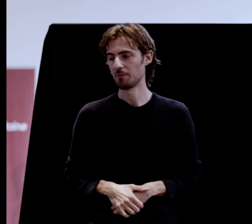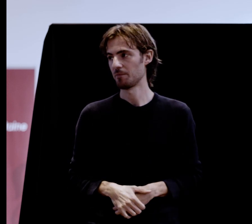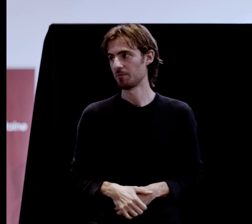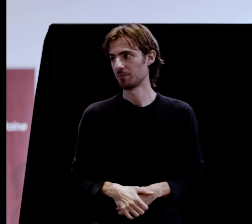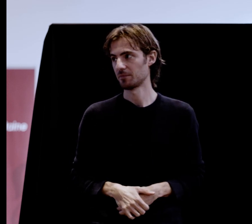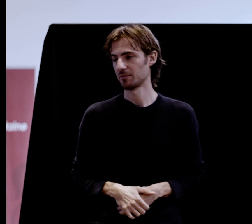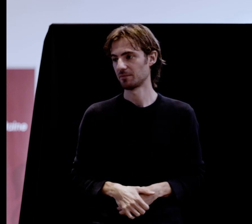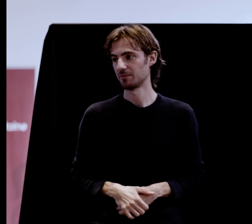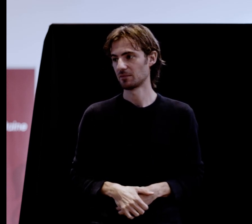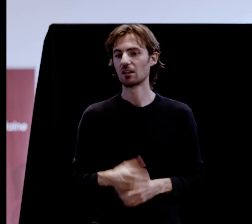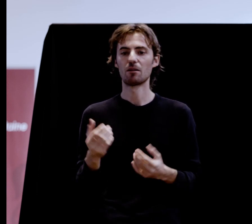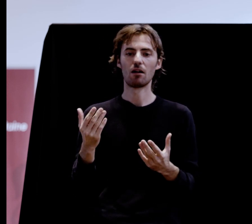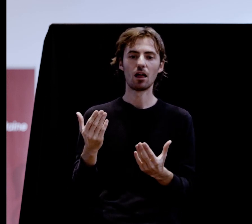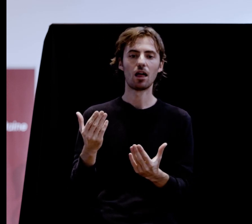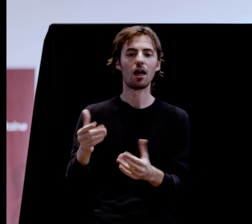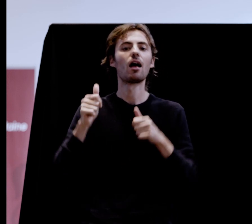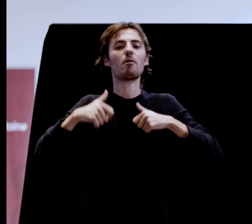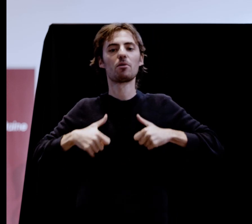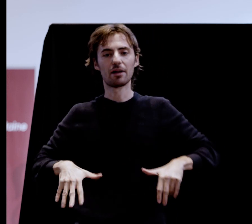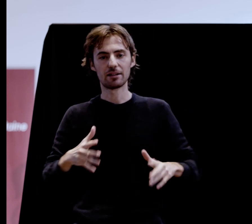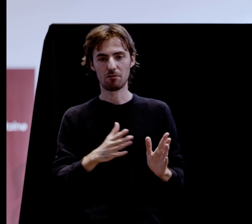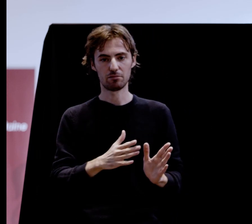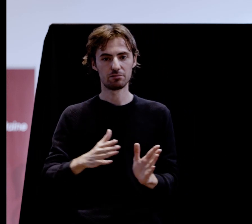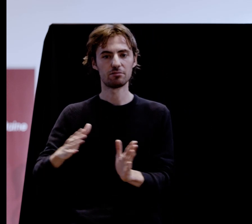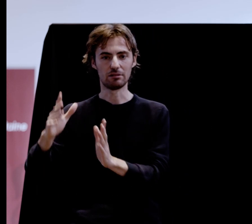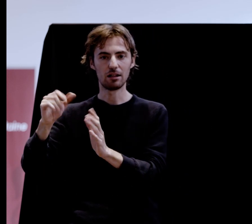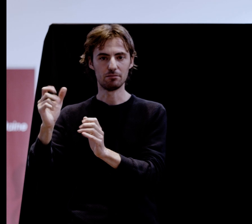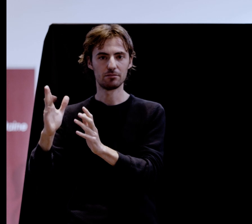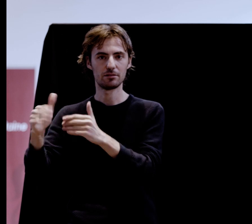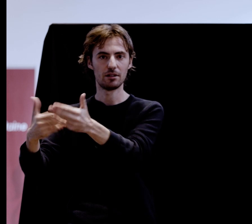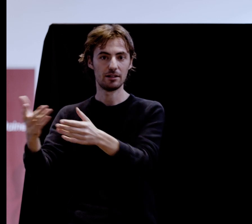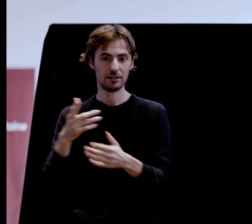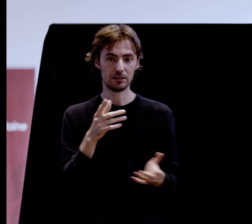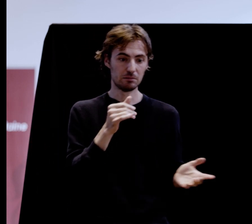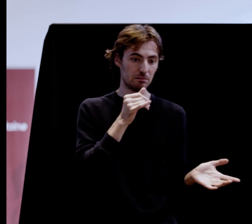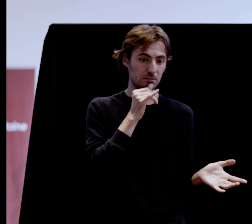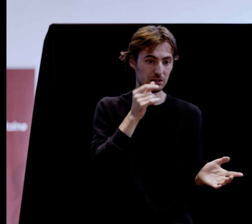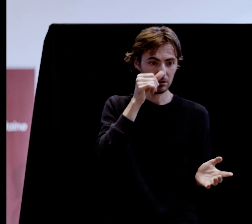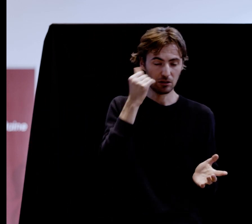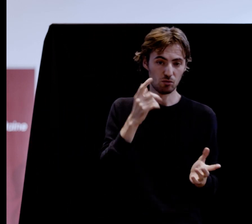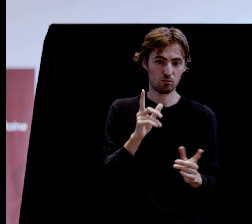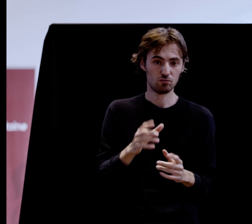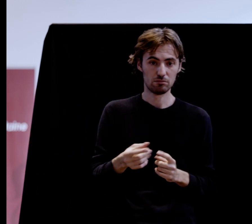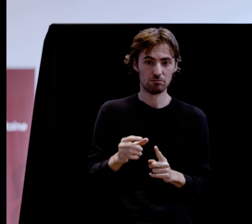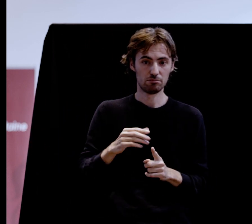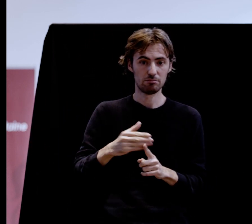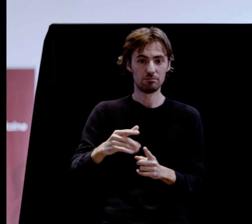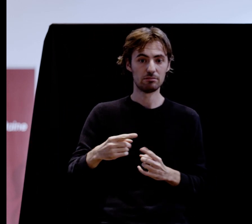en attendant la puberté. Ainsi, pendant toute son enfance, le petit garçon aura une verge de taille normale.